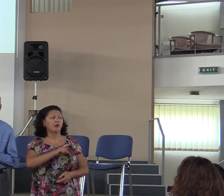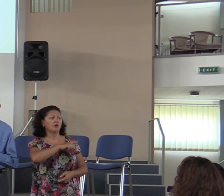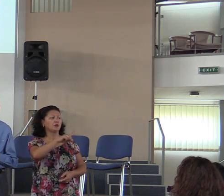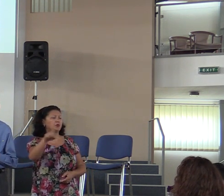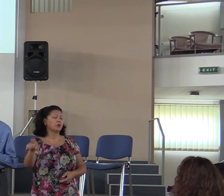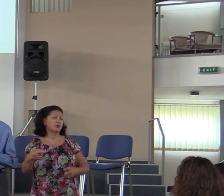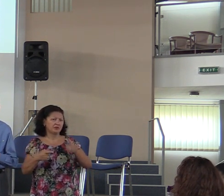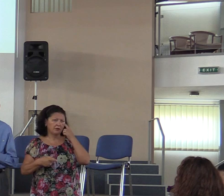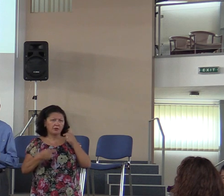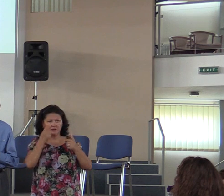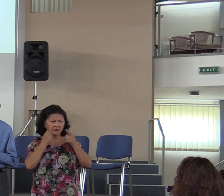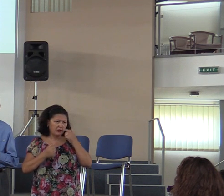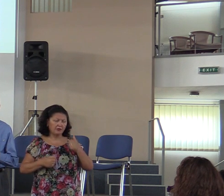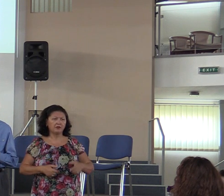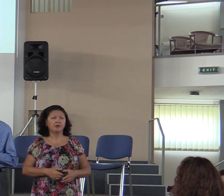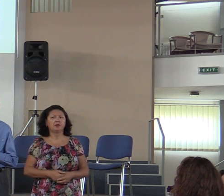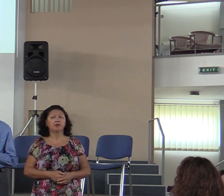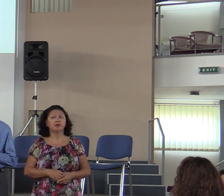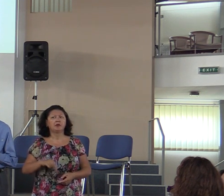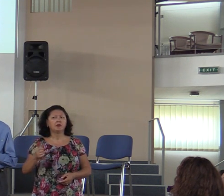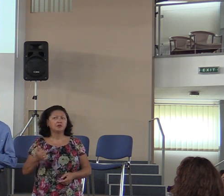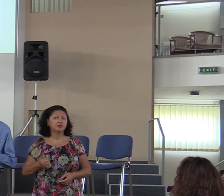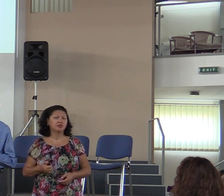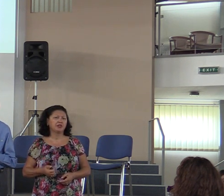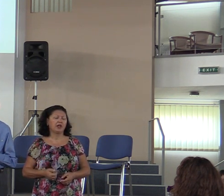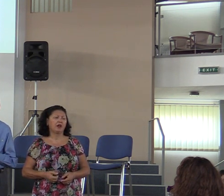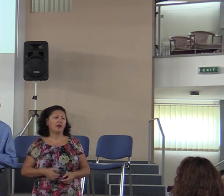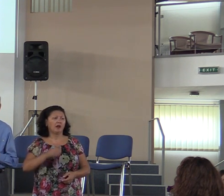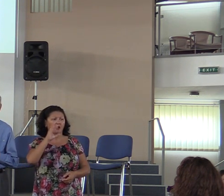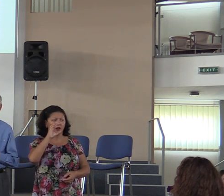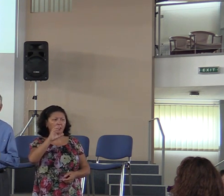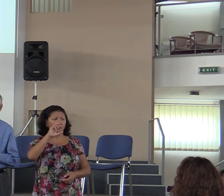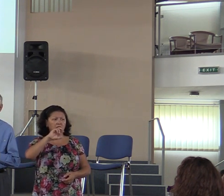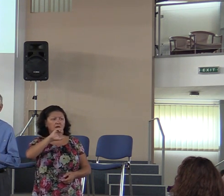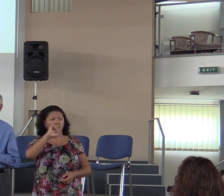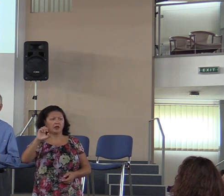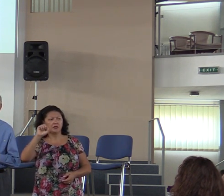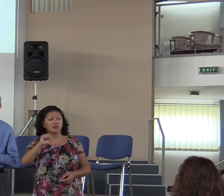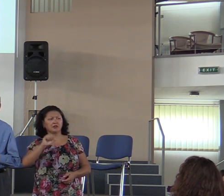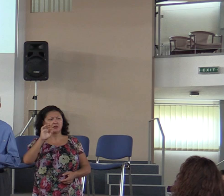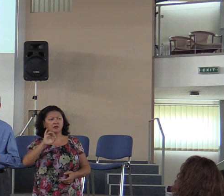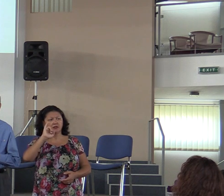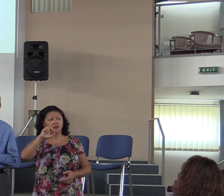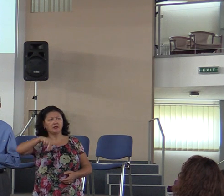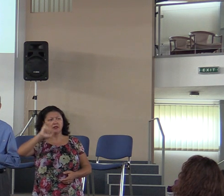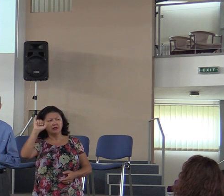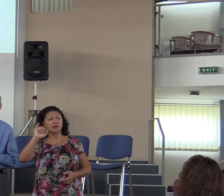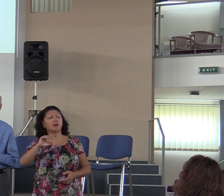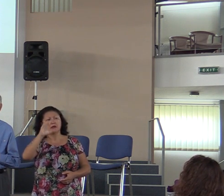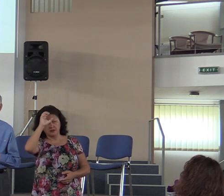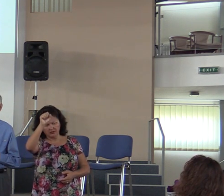plângeau. Christians cried too. Și creștinii plâng. But Christians cried with a sense of